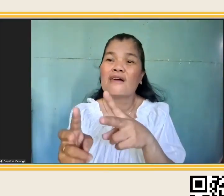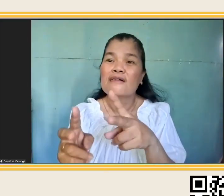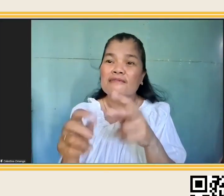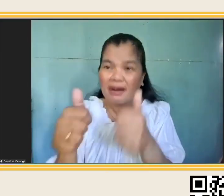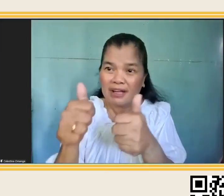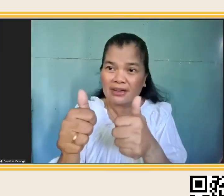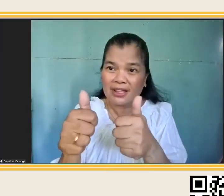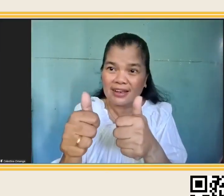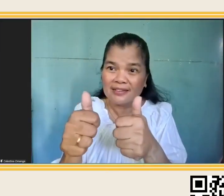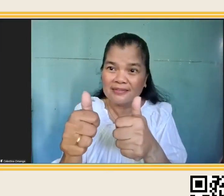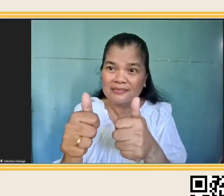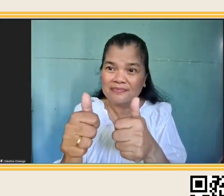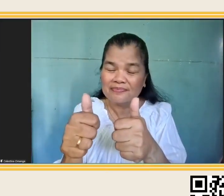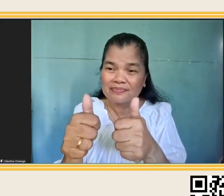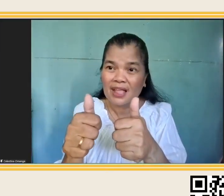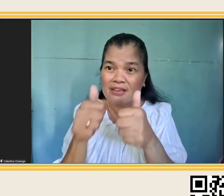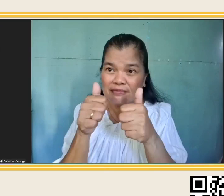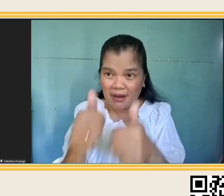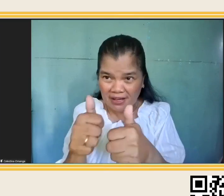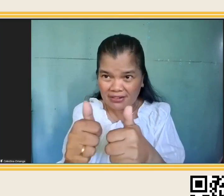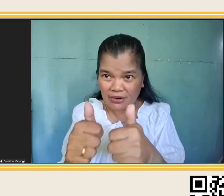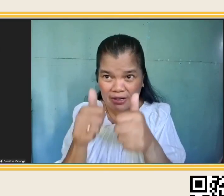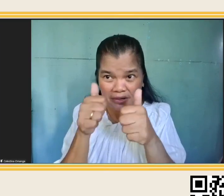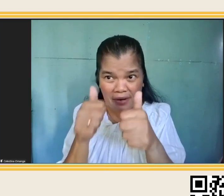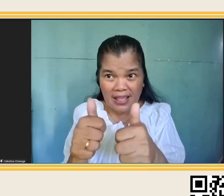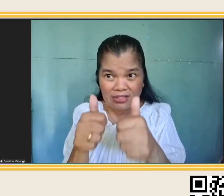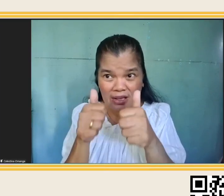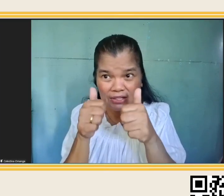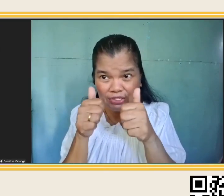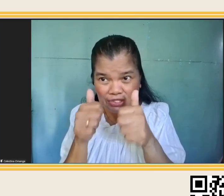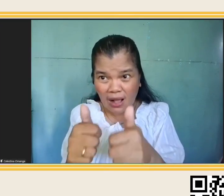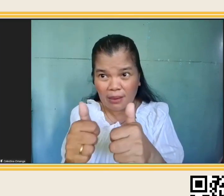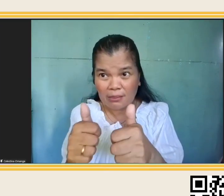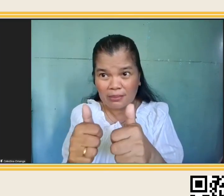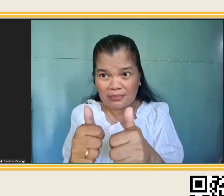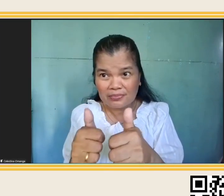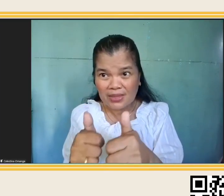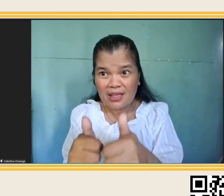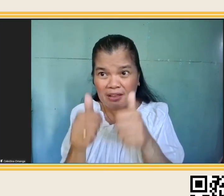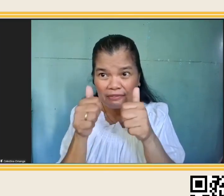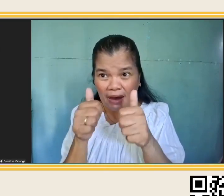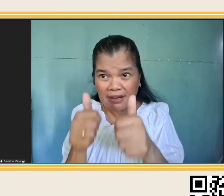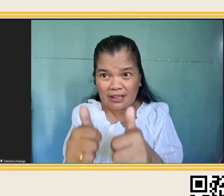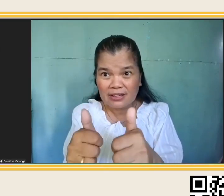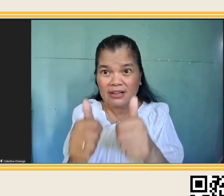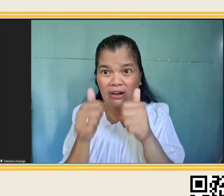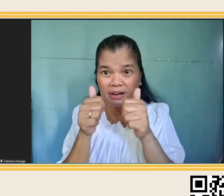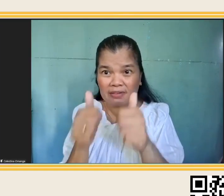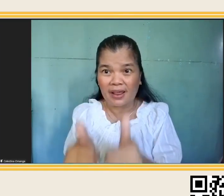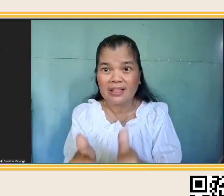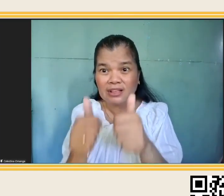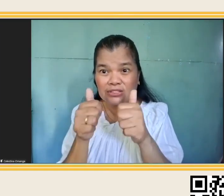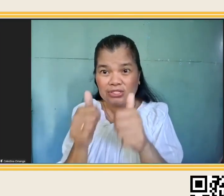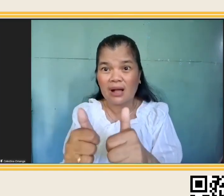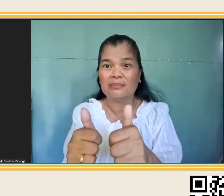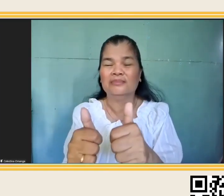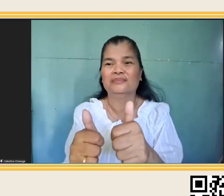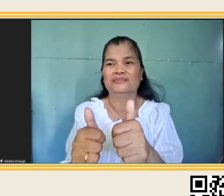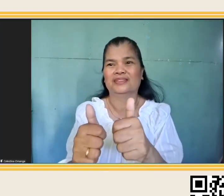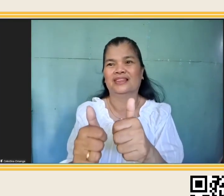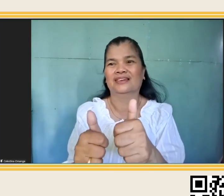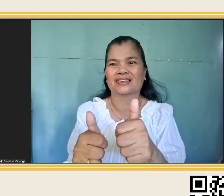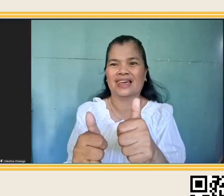is very good. Very good or great job. Very good or great